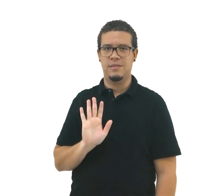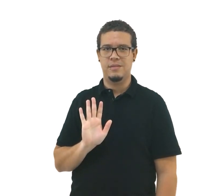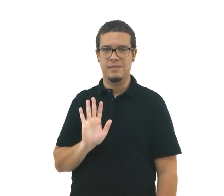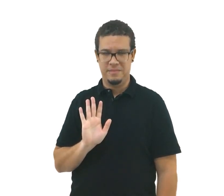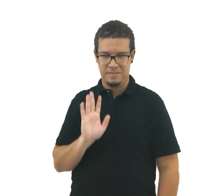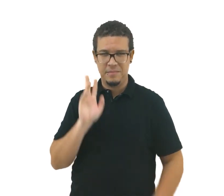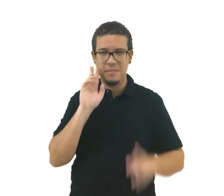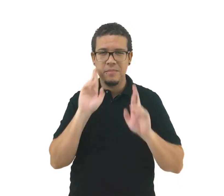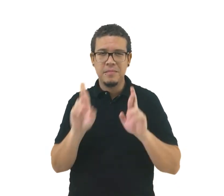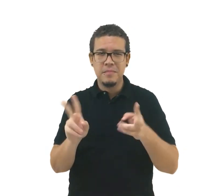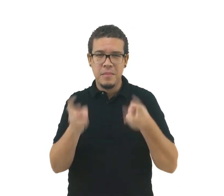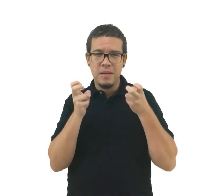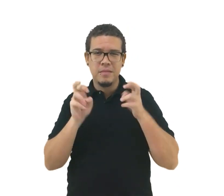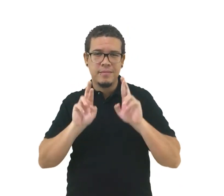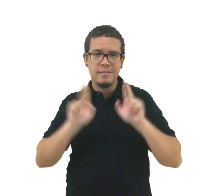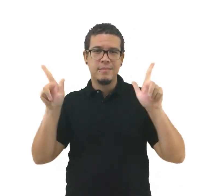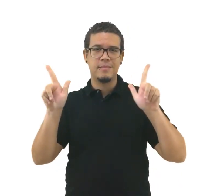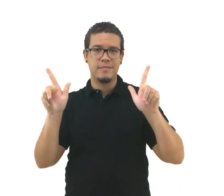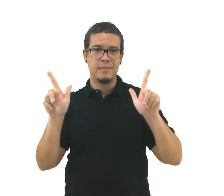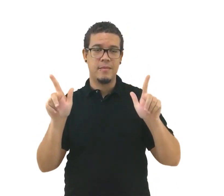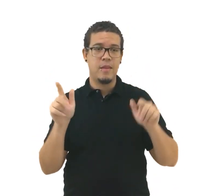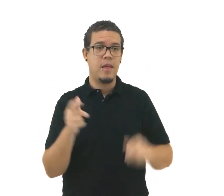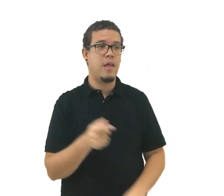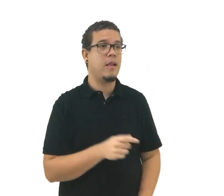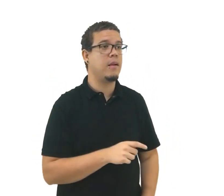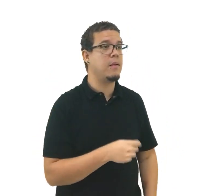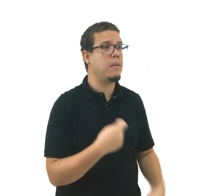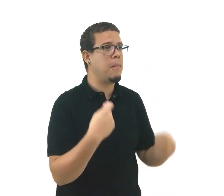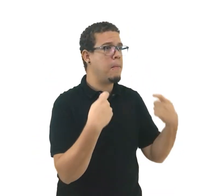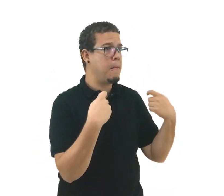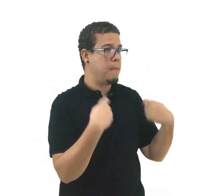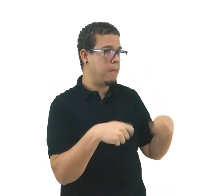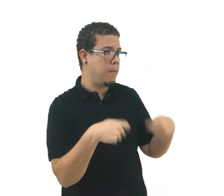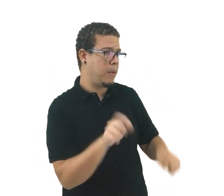preciso. Perceberam a diferença?